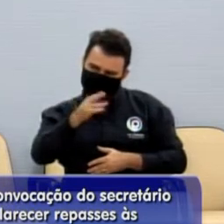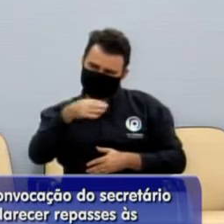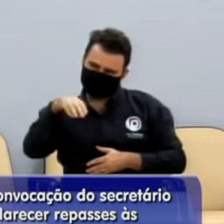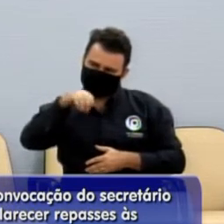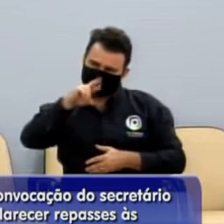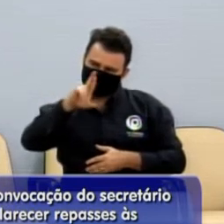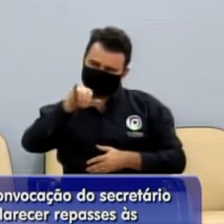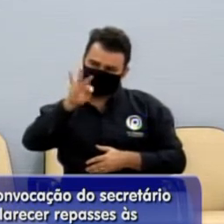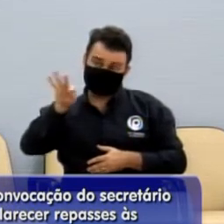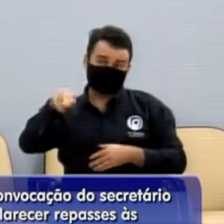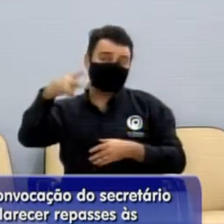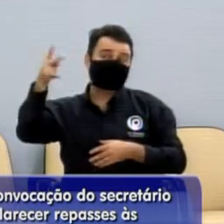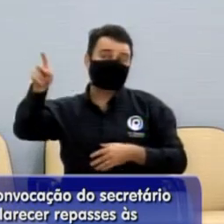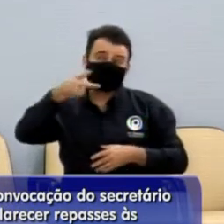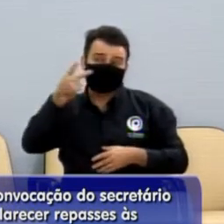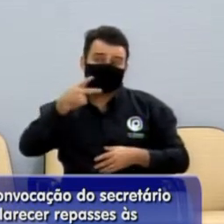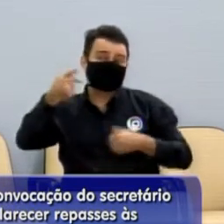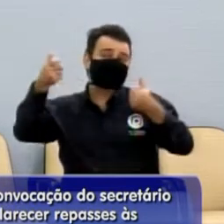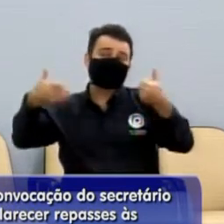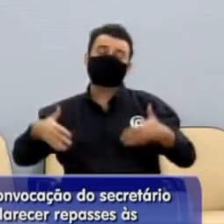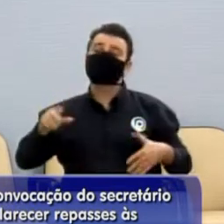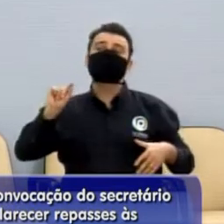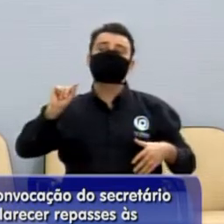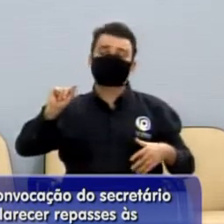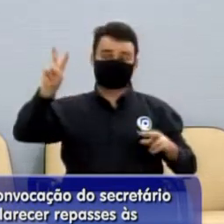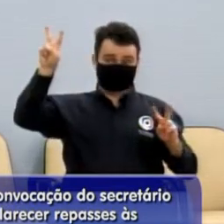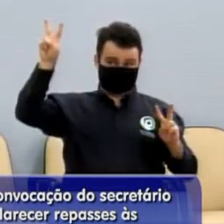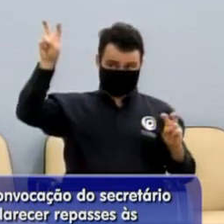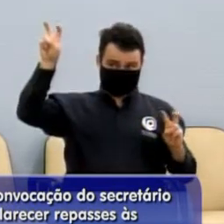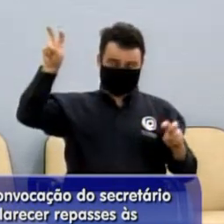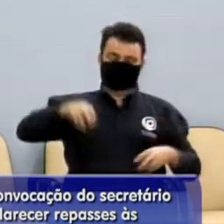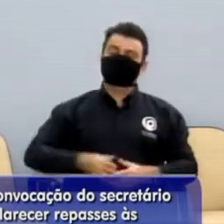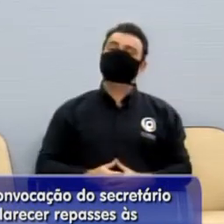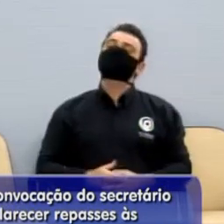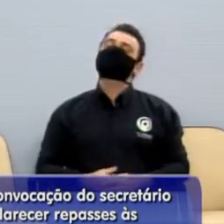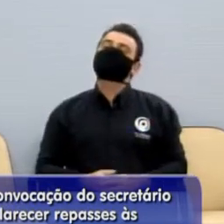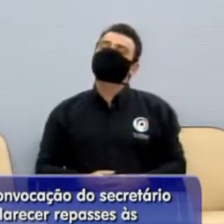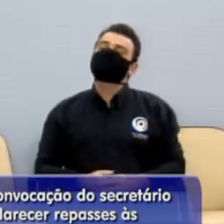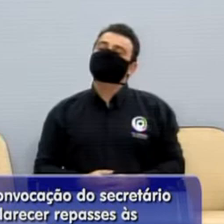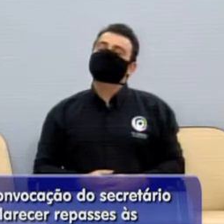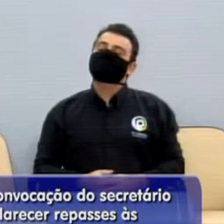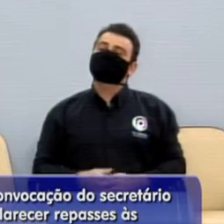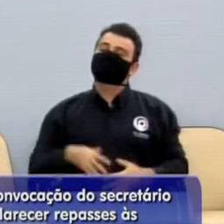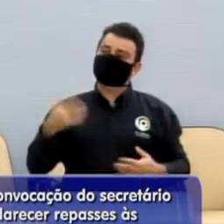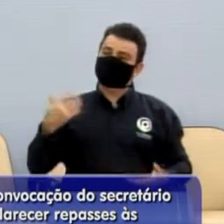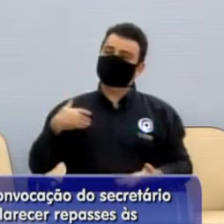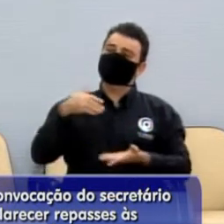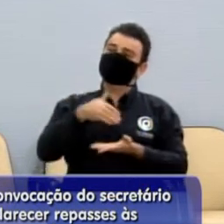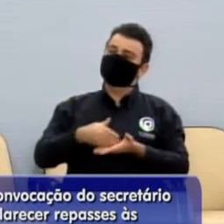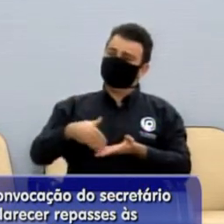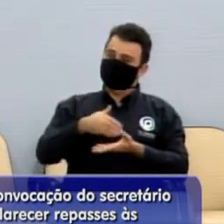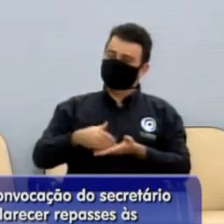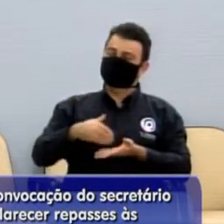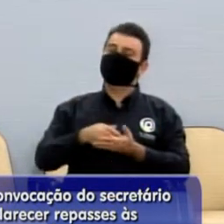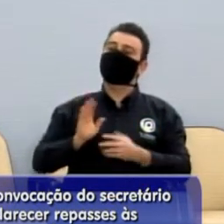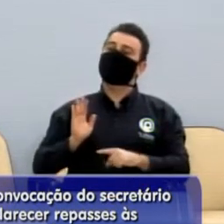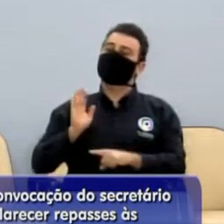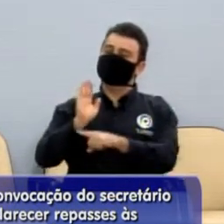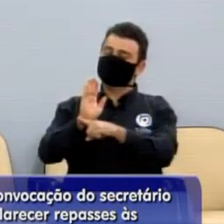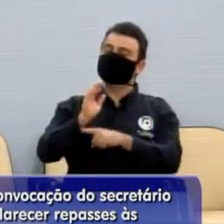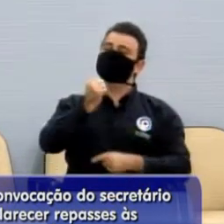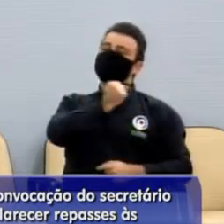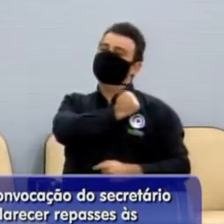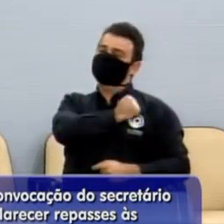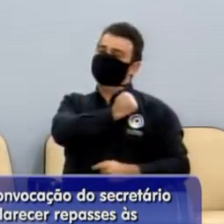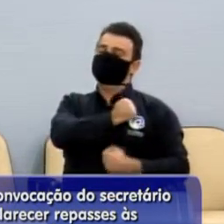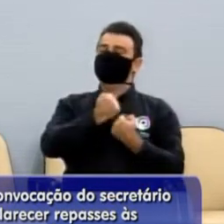Que ele diz o seguinte, para justificar. O secretário de governo Jair Moretti, uma matéria veiculada ao Diário